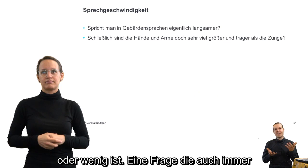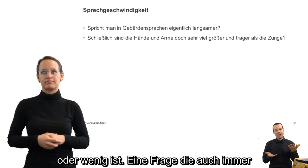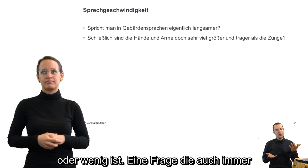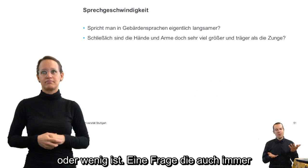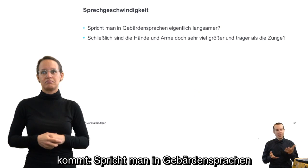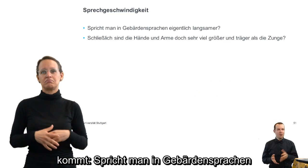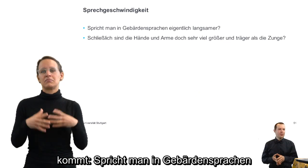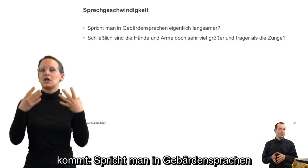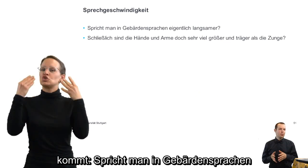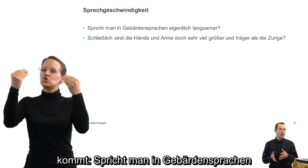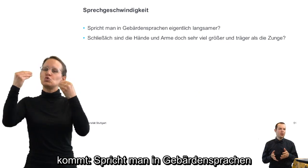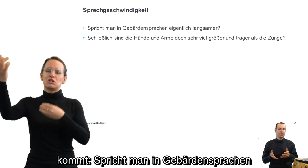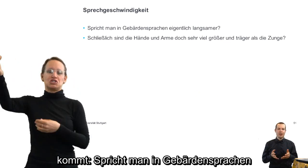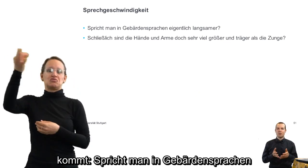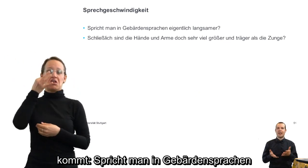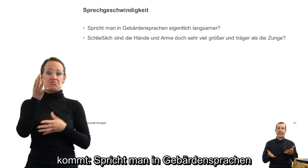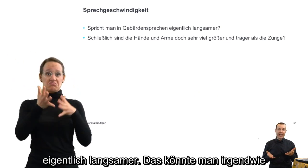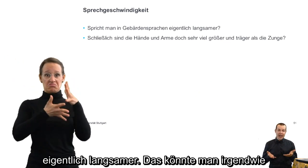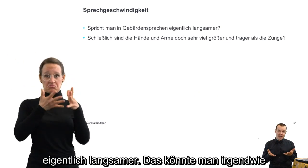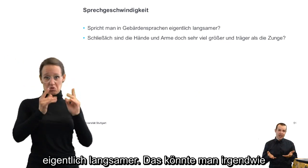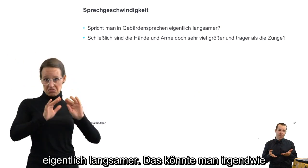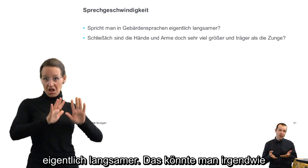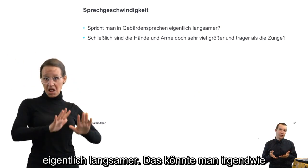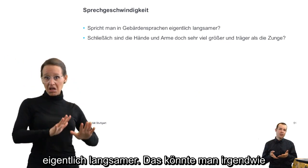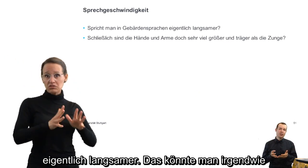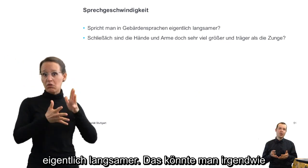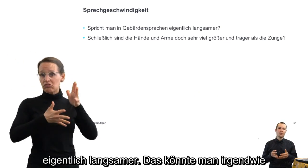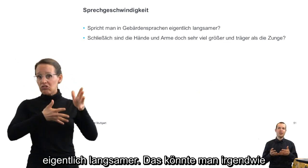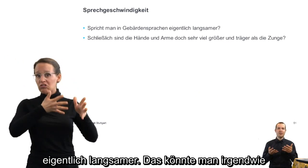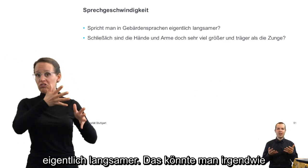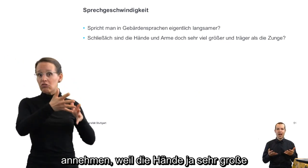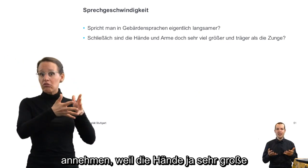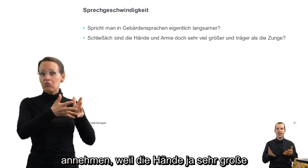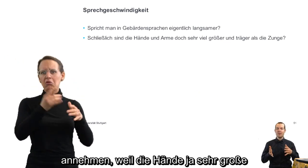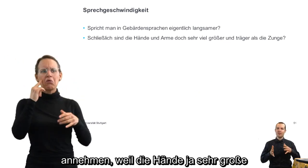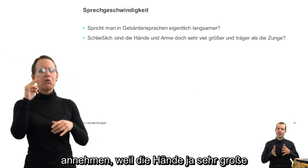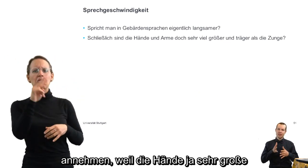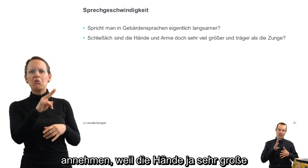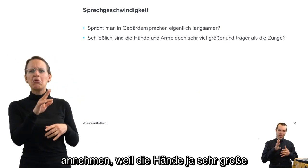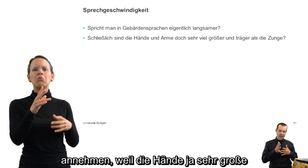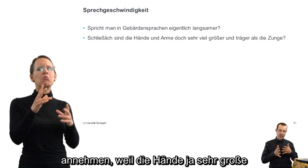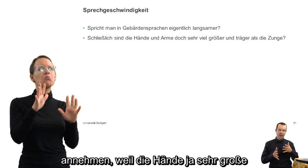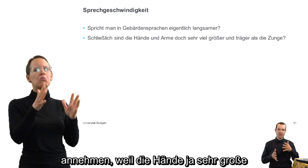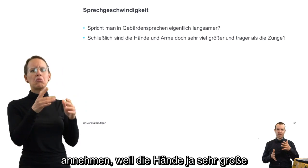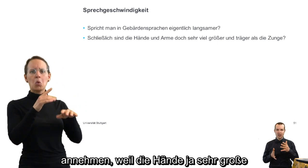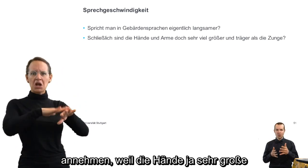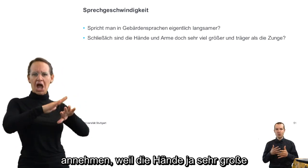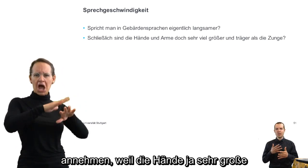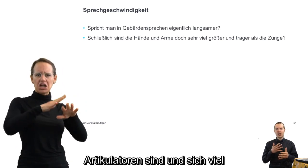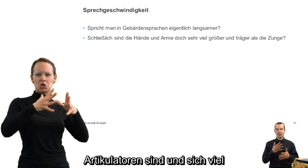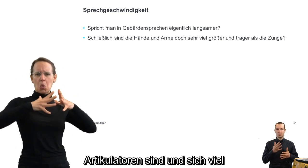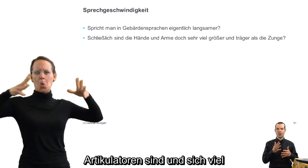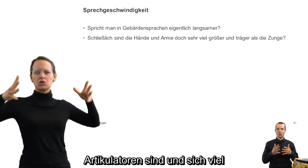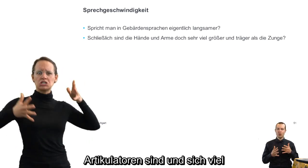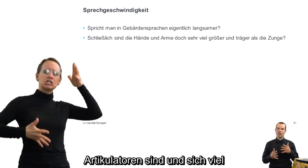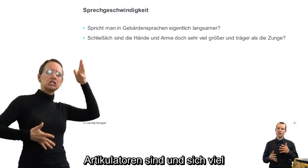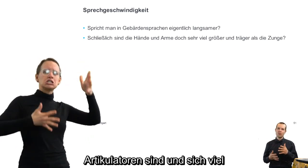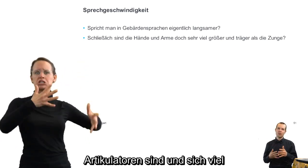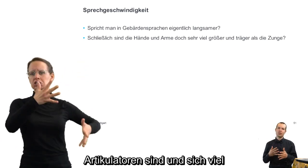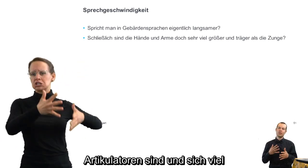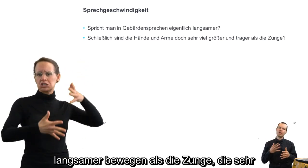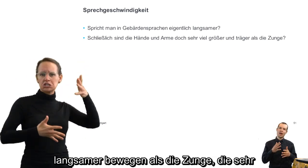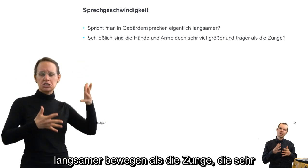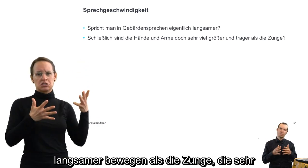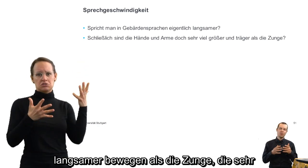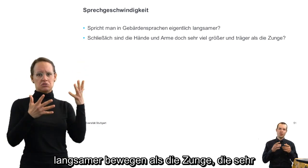Eine Frage, die auch immer kommt, ist, spricht man den Gebärdensprachen eigentlich langsamer? Das könnte man irgendwie annehmen, weil die Hände ja sehr große Artikulatoren